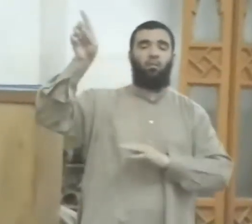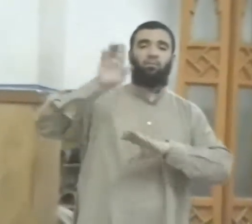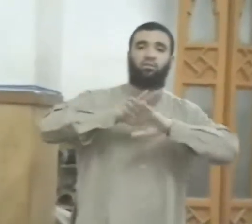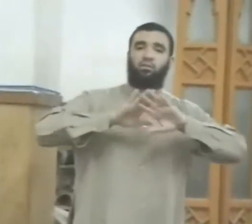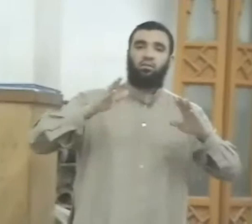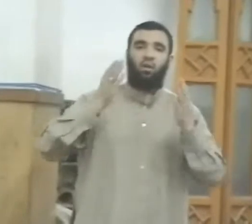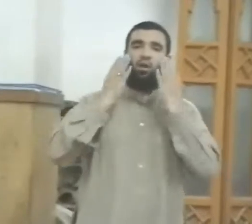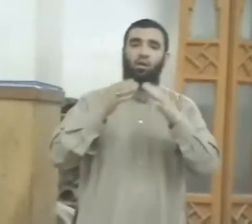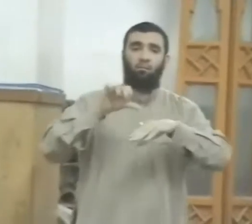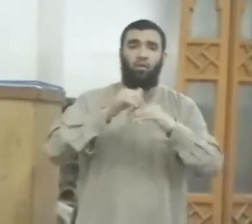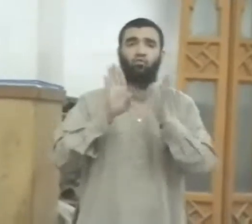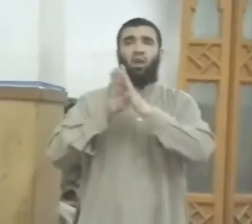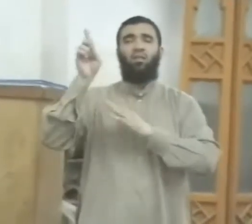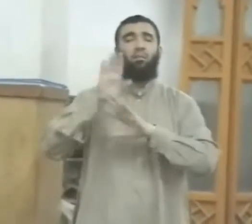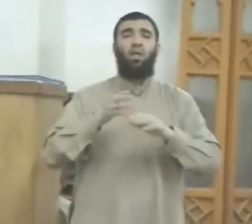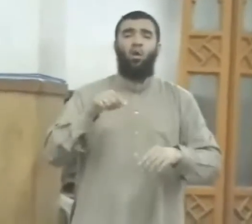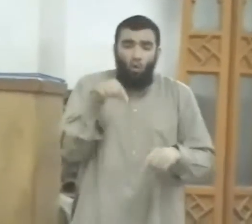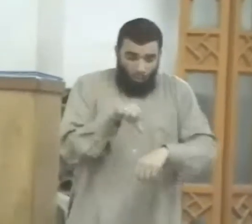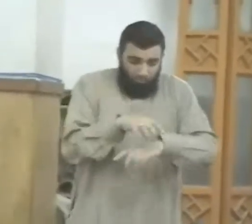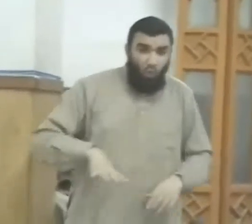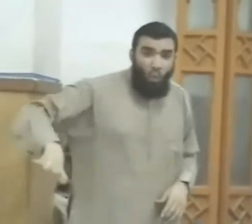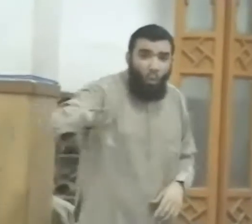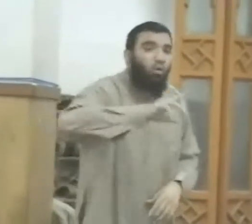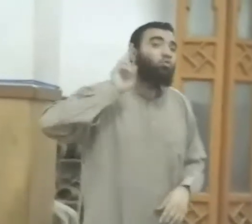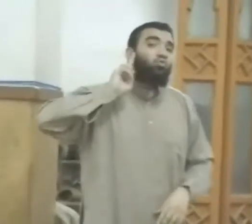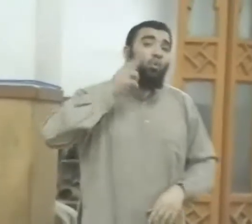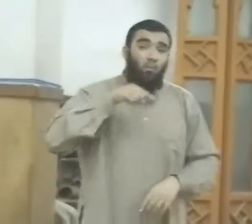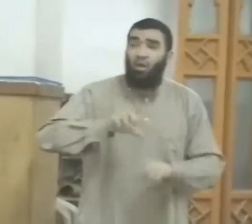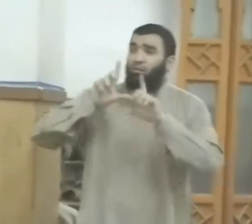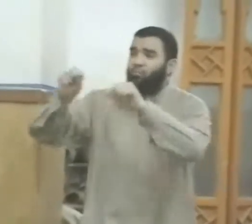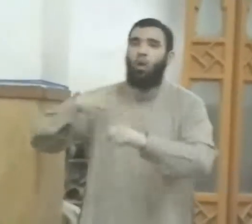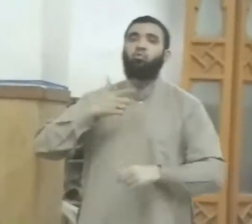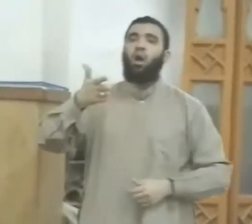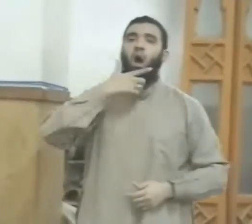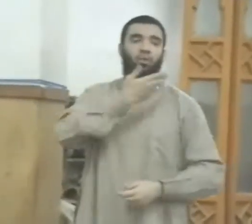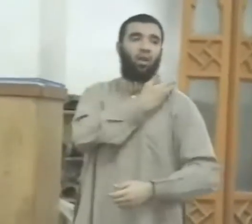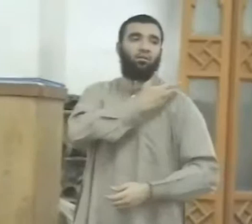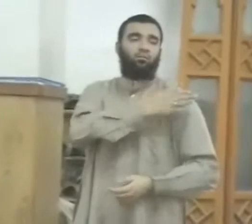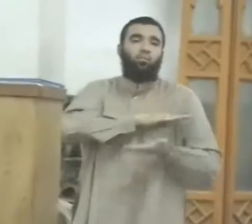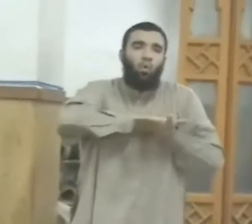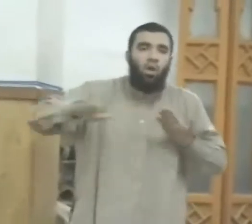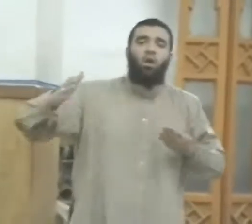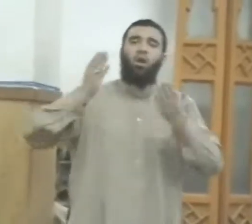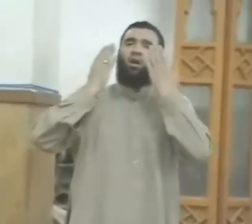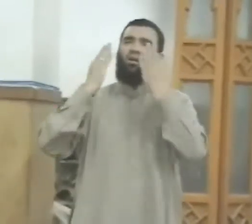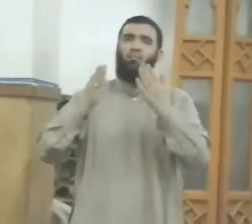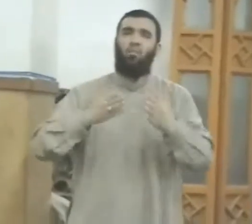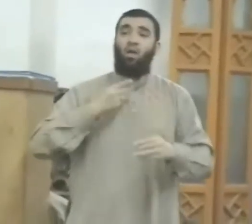هذا ذنبا إلا غفرته ولا عيبا إلا سترته ولا هما إلا فرجته ولا دينا إلا